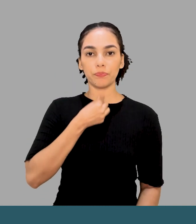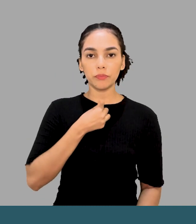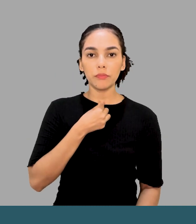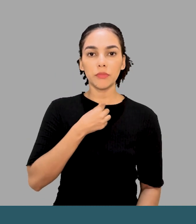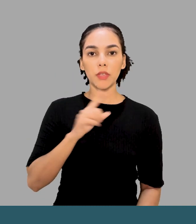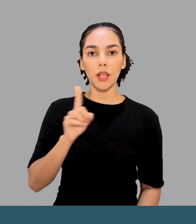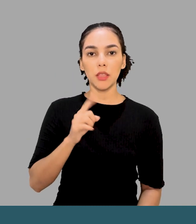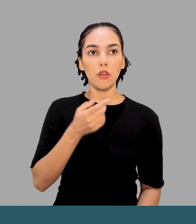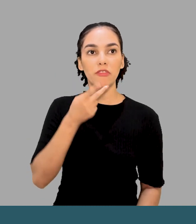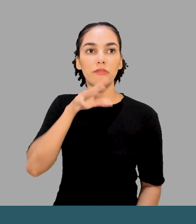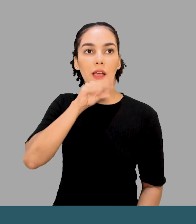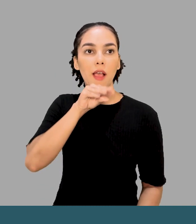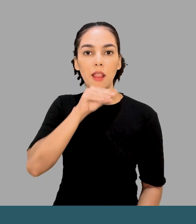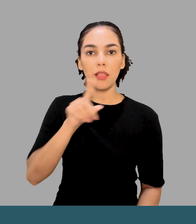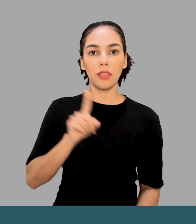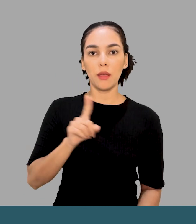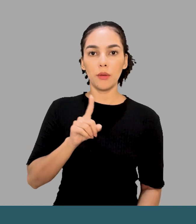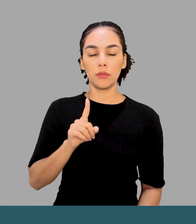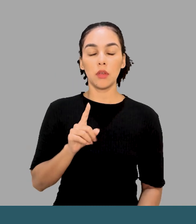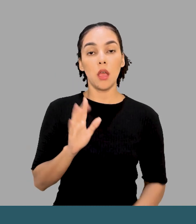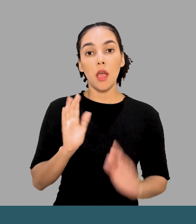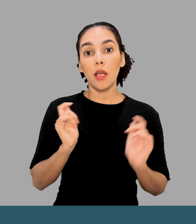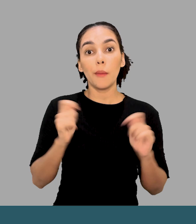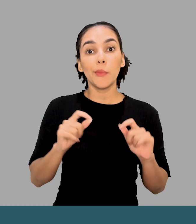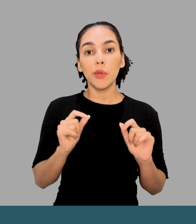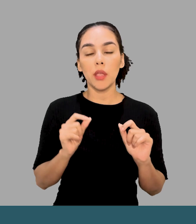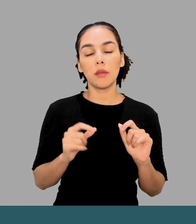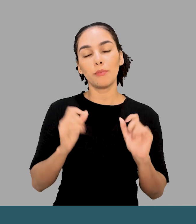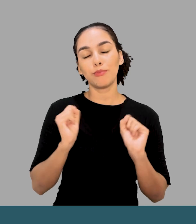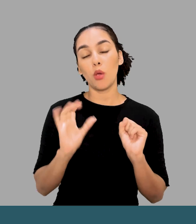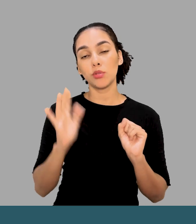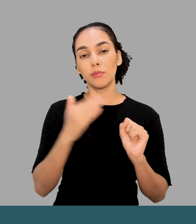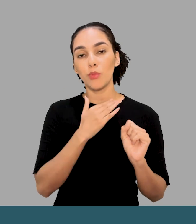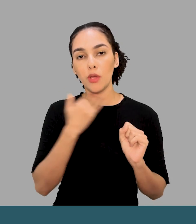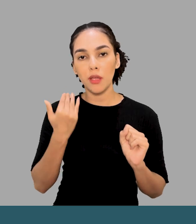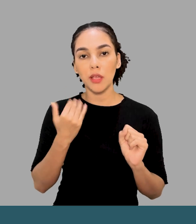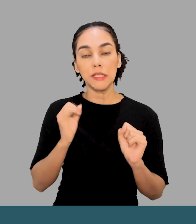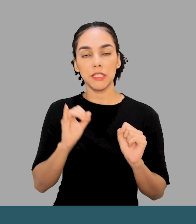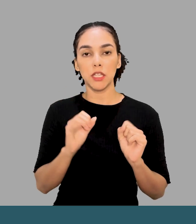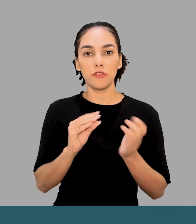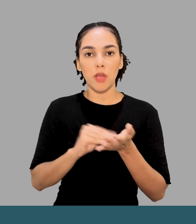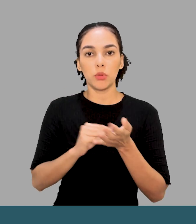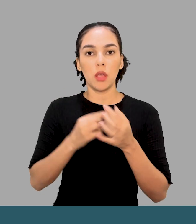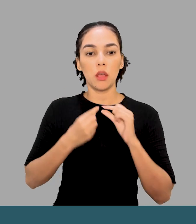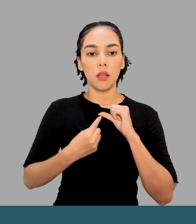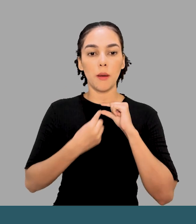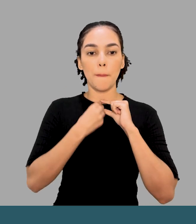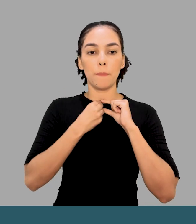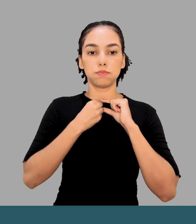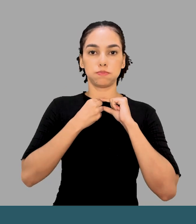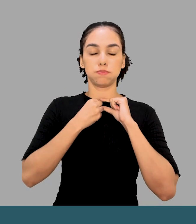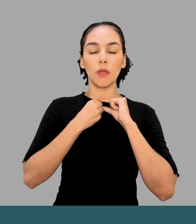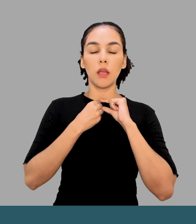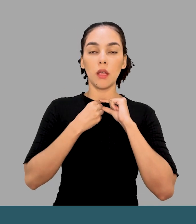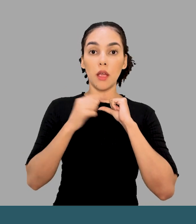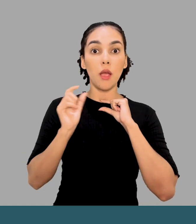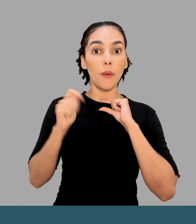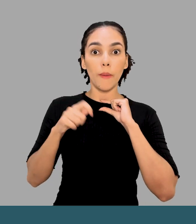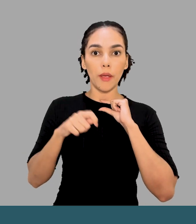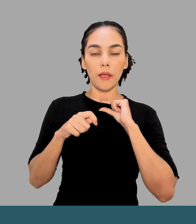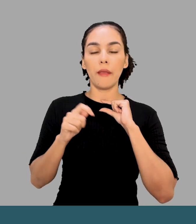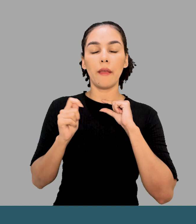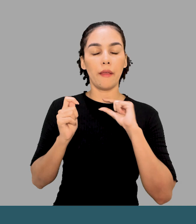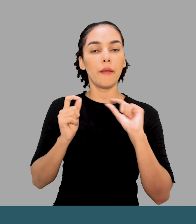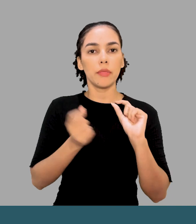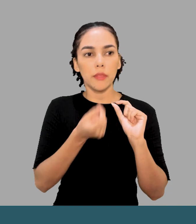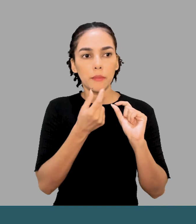e morre precocemente se ela não for traqueostomizada e colocada em UTI, tratada ela corre. É a terapia